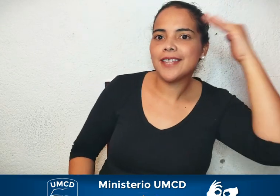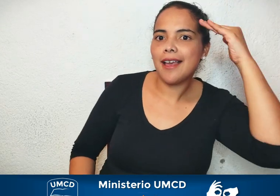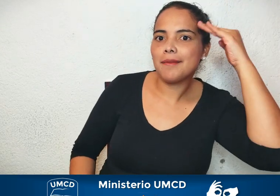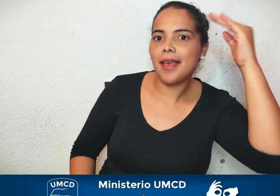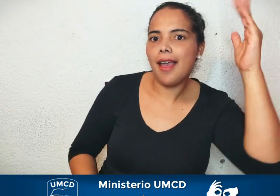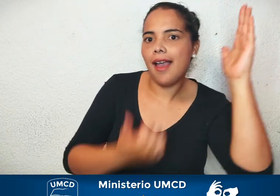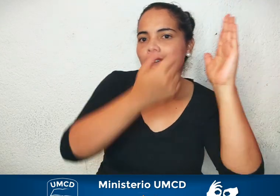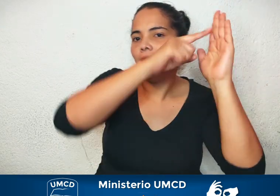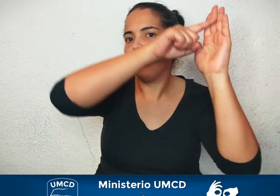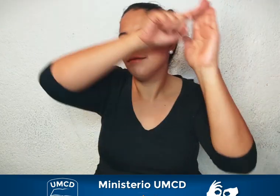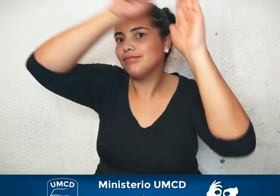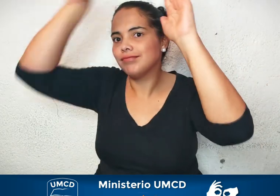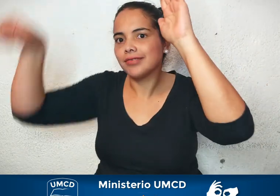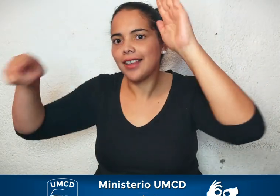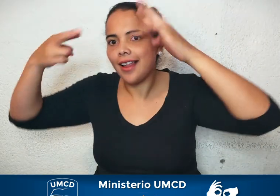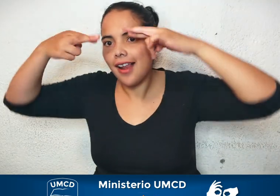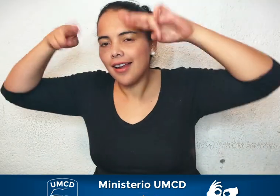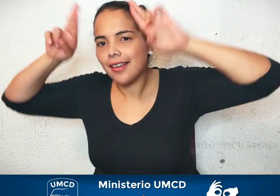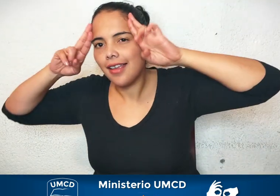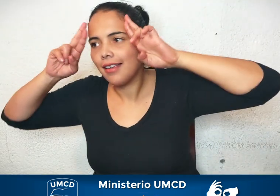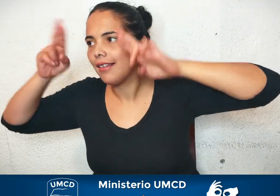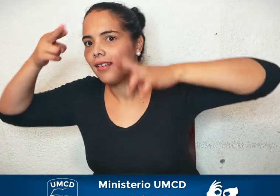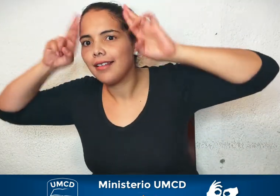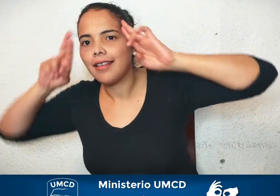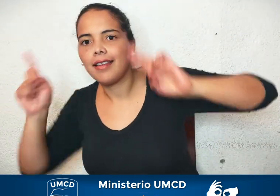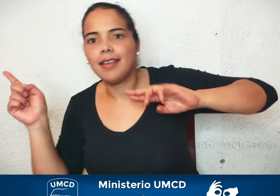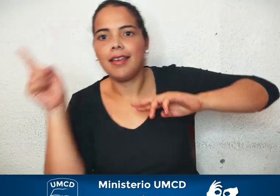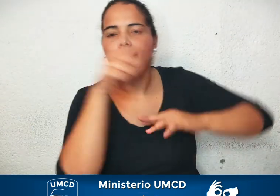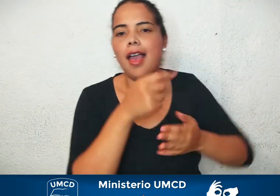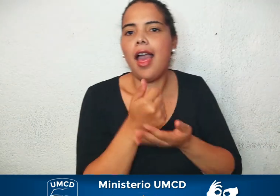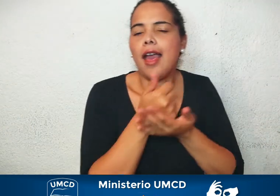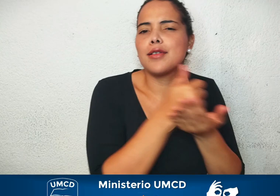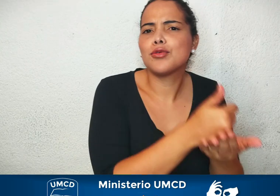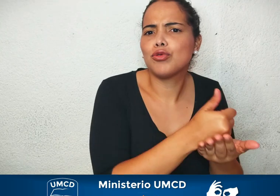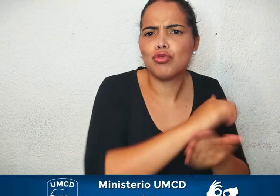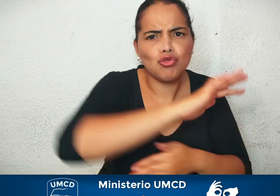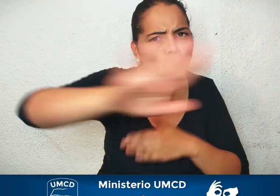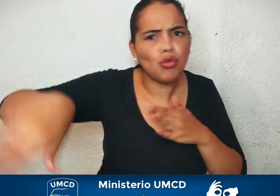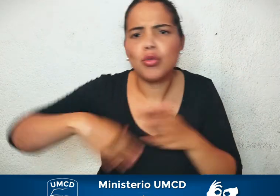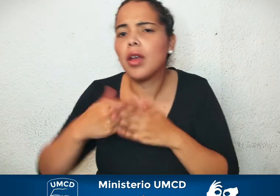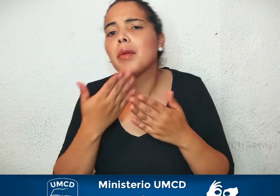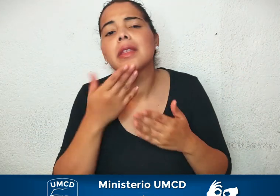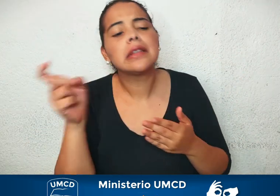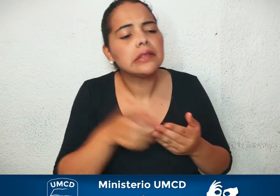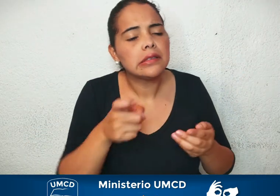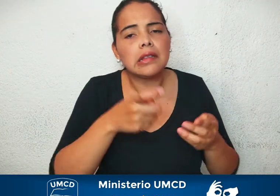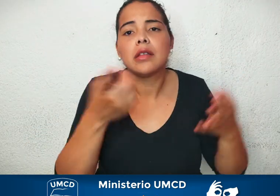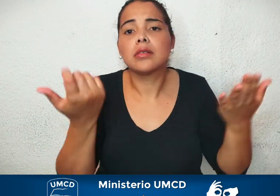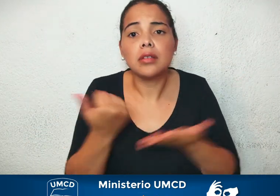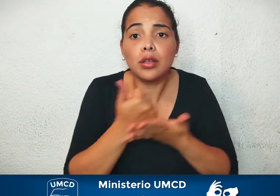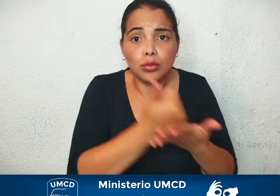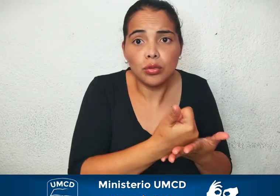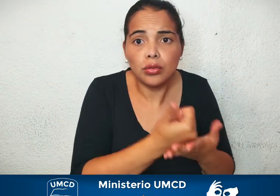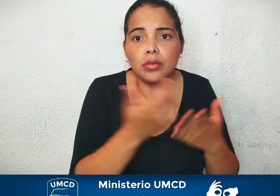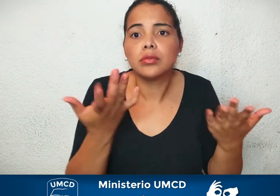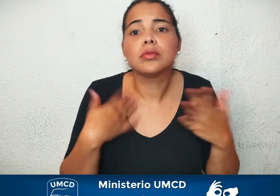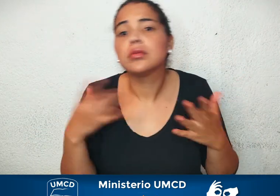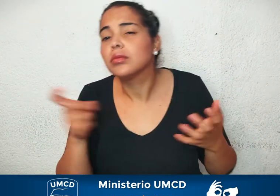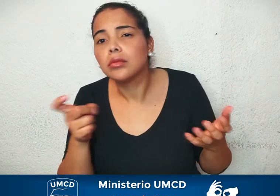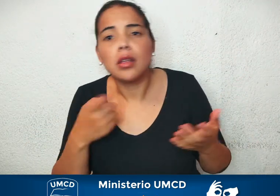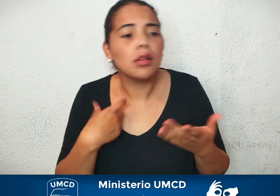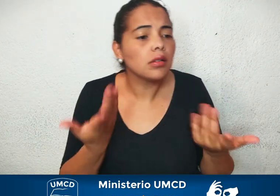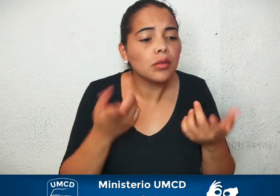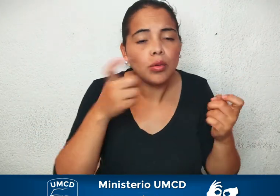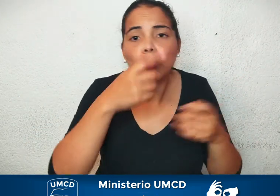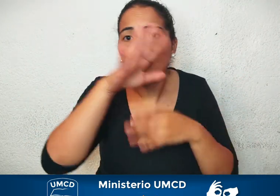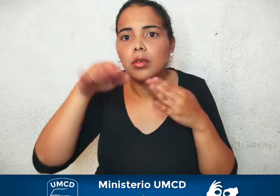Dios había obrado de tal manera de que el rey había concedido todo lo que Nehemías había pedido, según